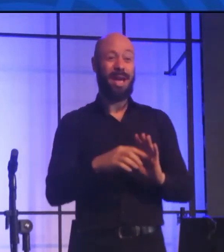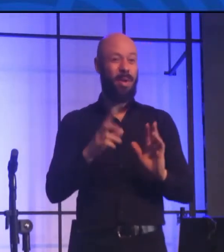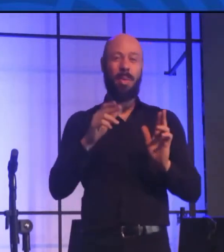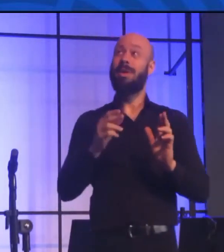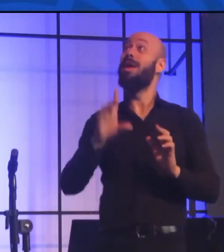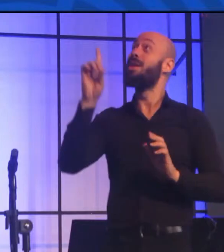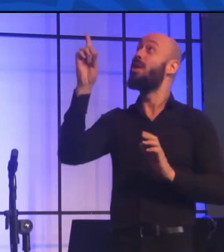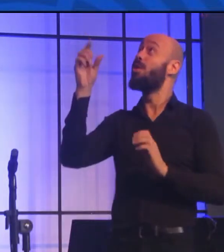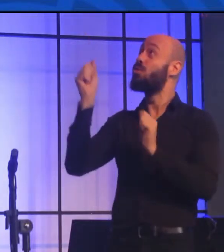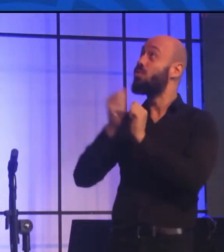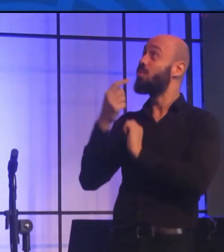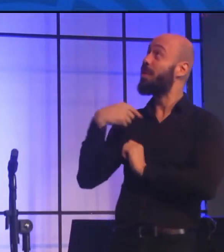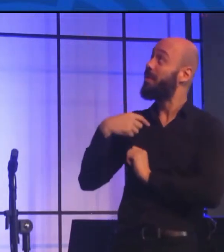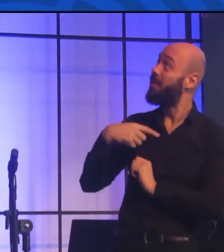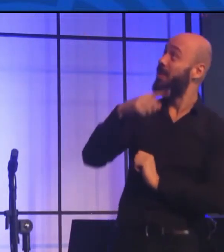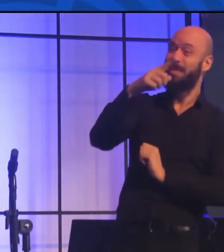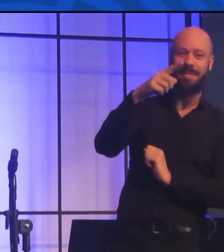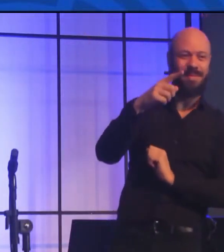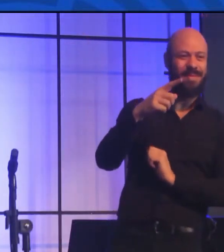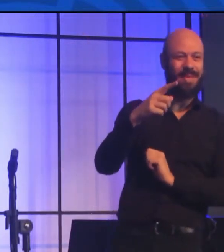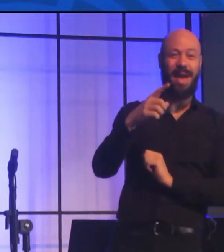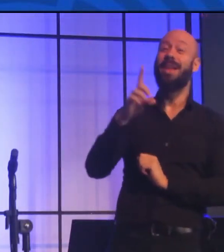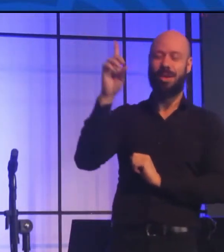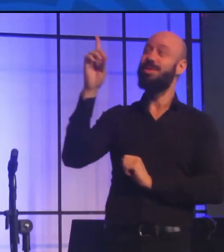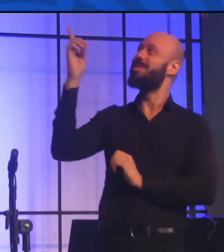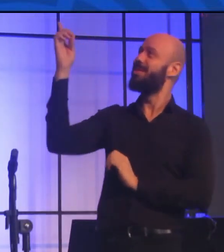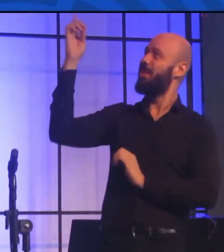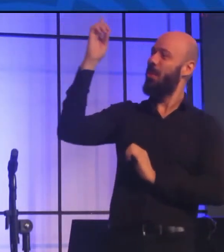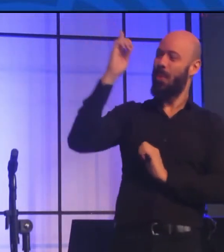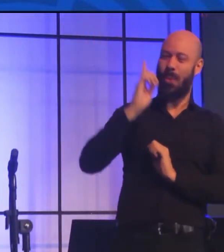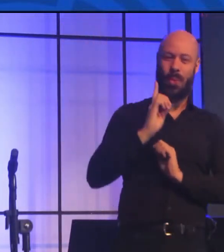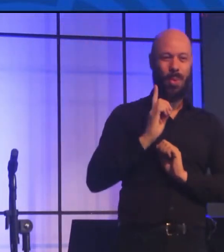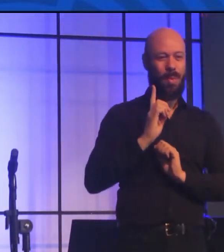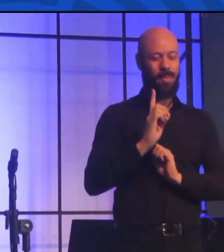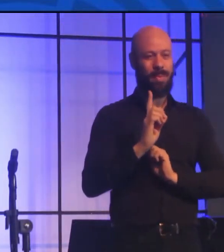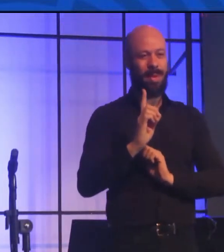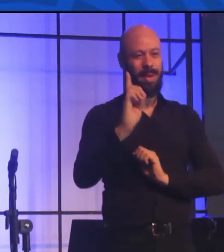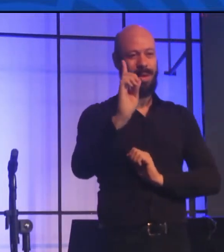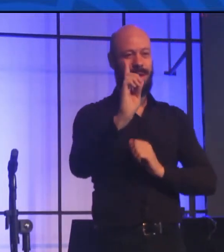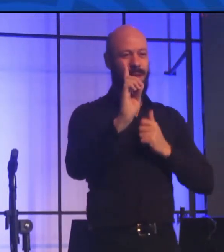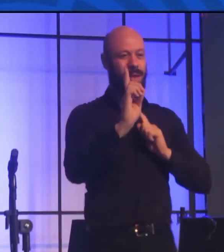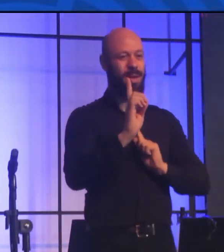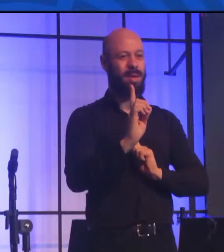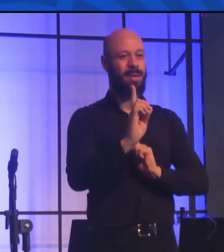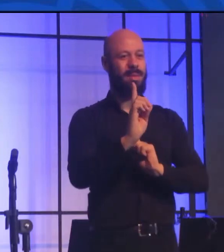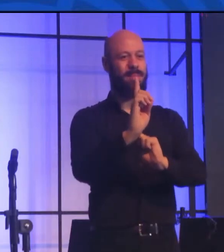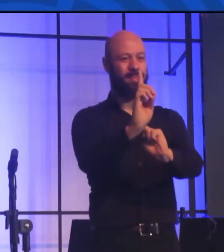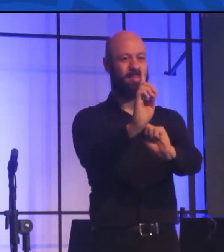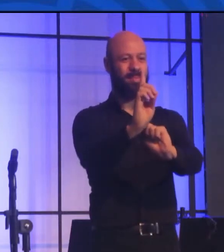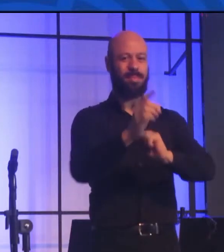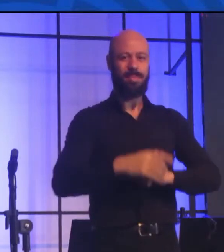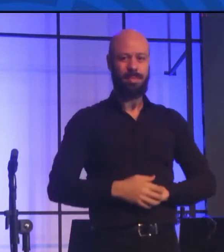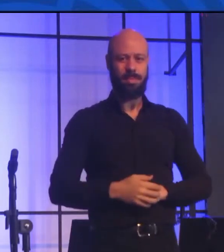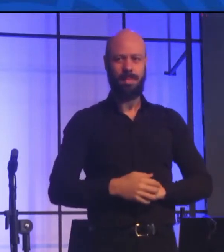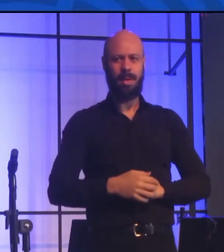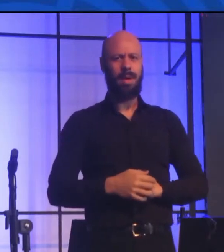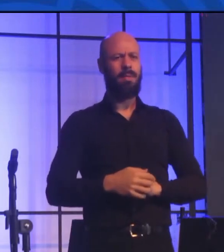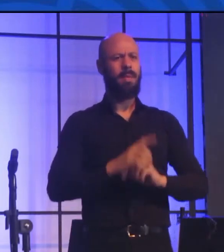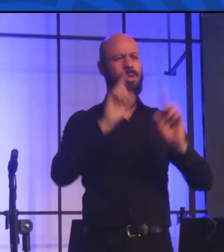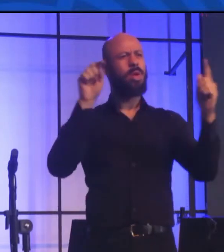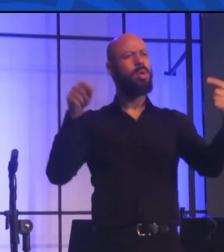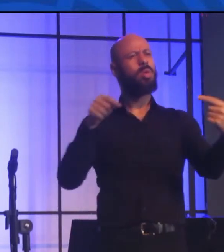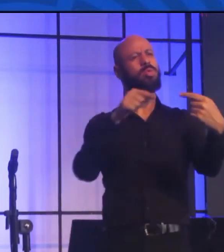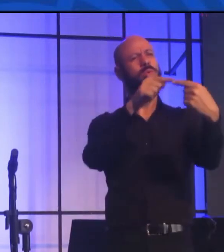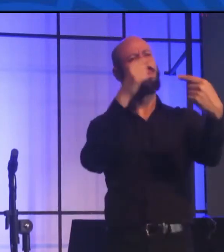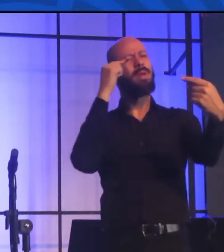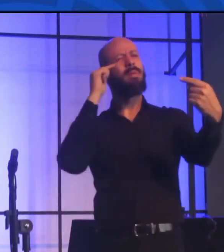não vá atrás dos seus sonhos sem o seu Deus. Não persiga um alvo, não persiga um